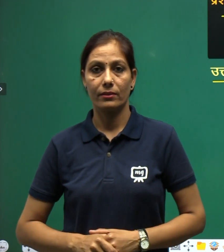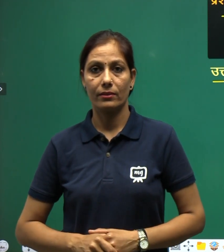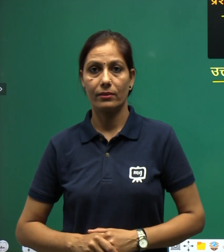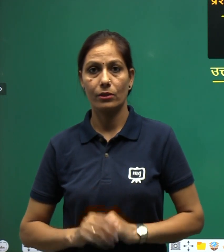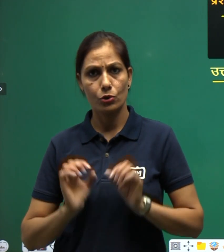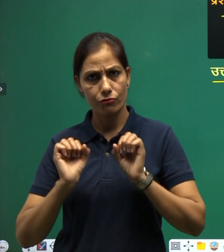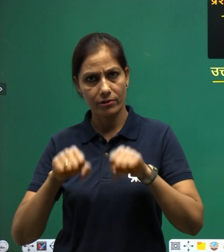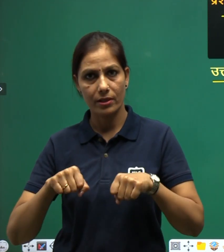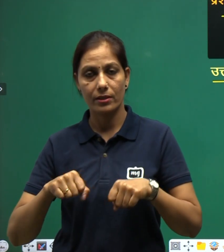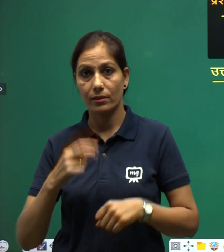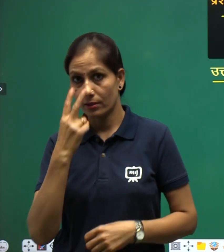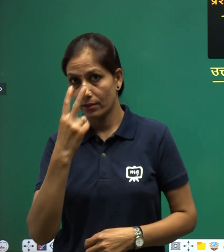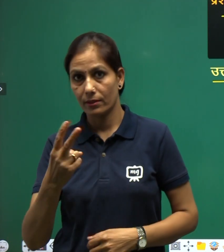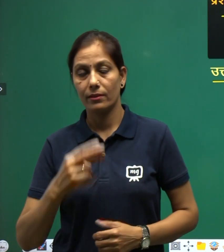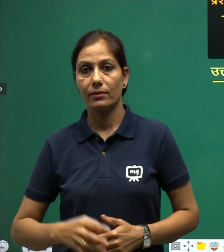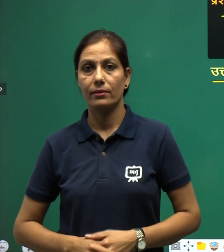स्वीकार्यता देखकर